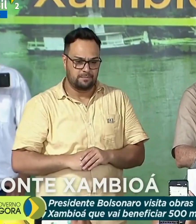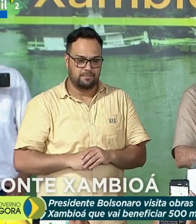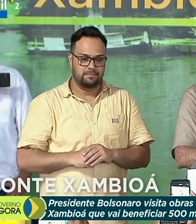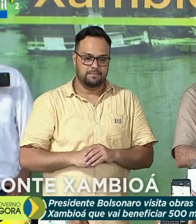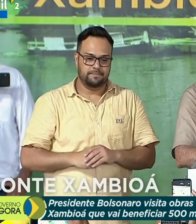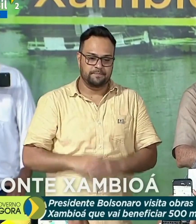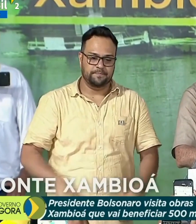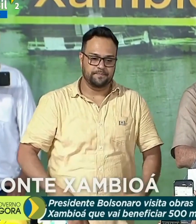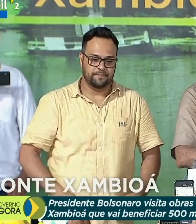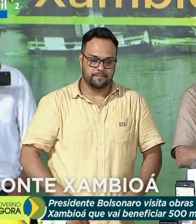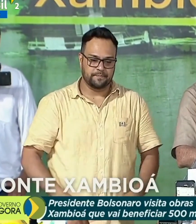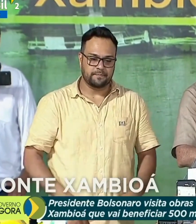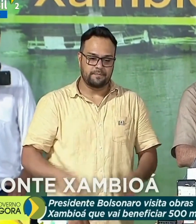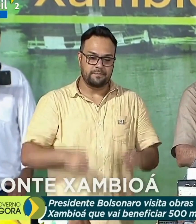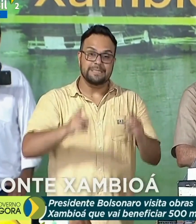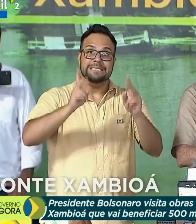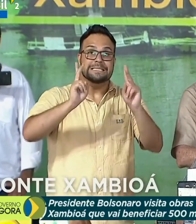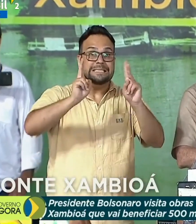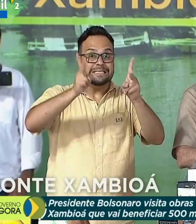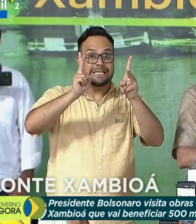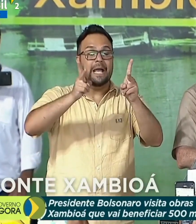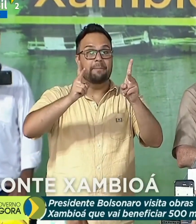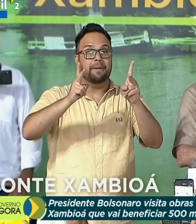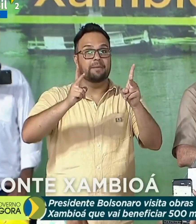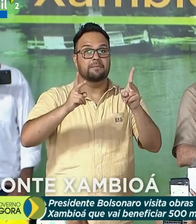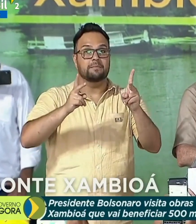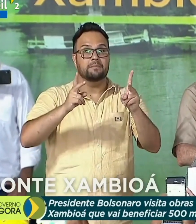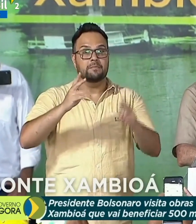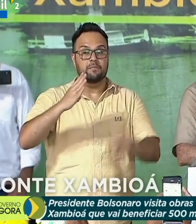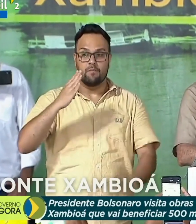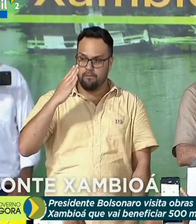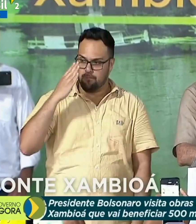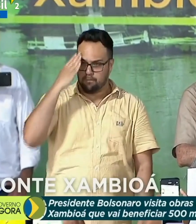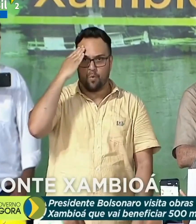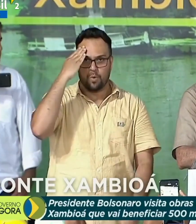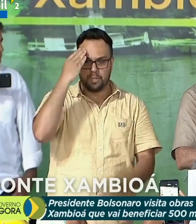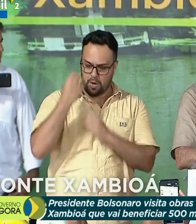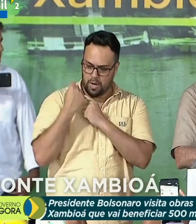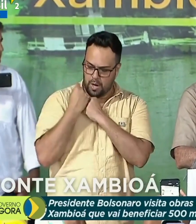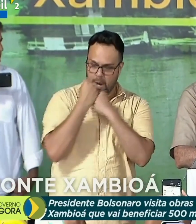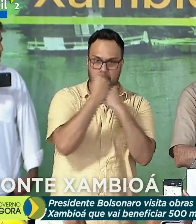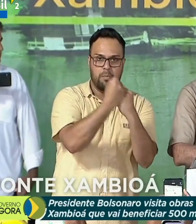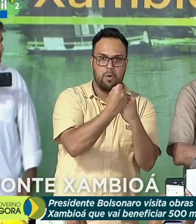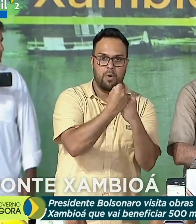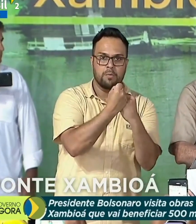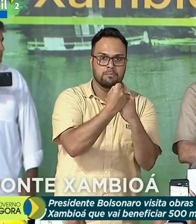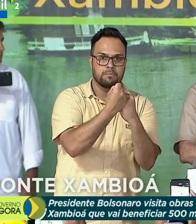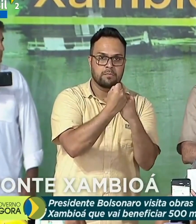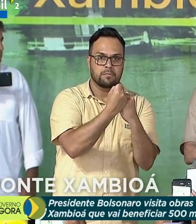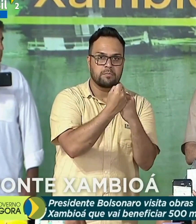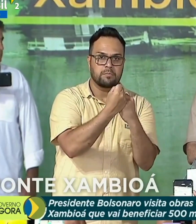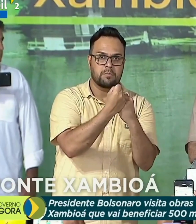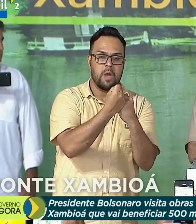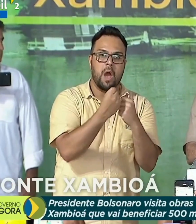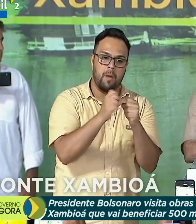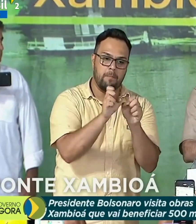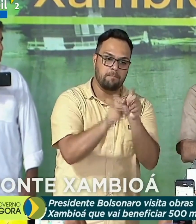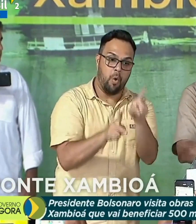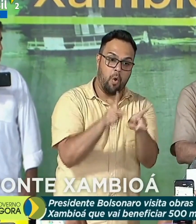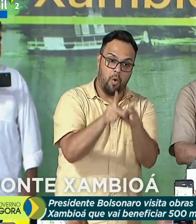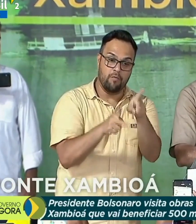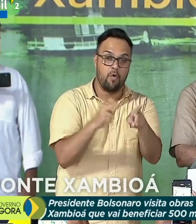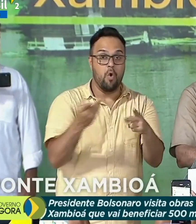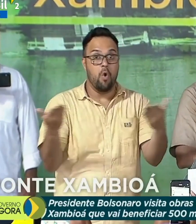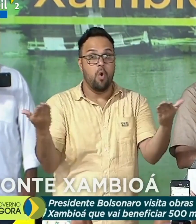Sempre quando se fez presente, as Forças Armadas estiveram ao lado do povo.